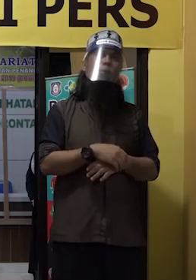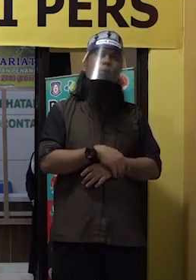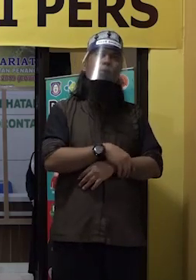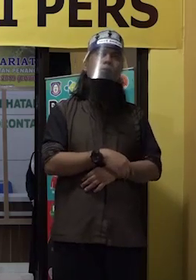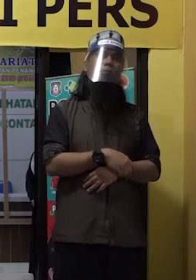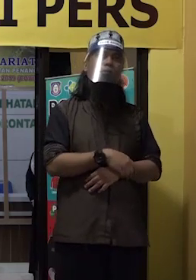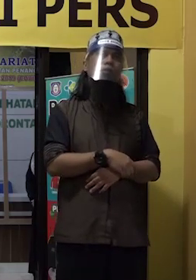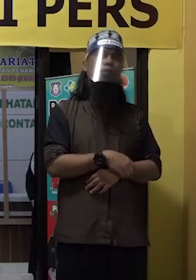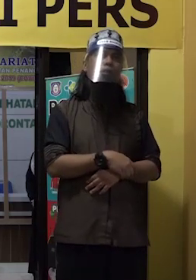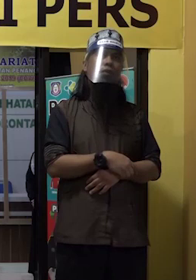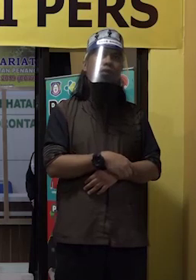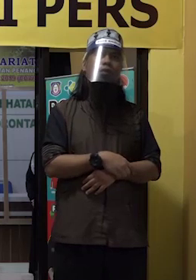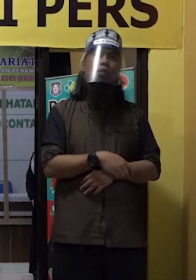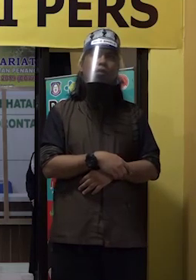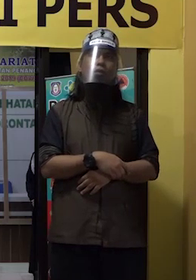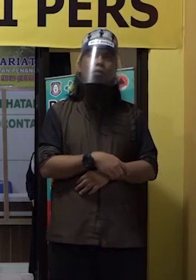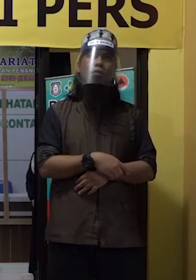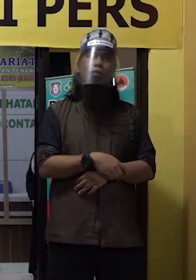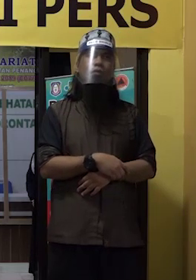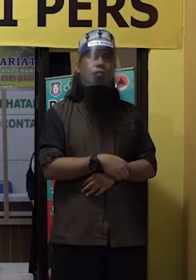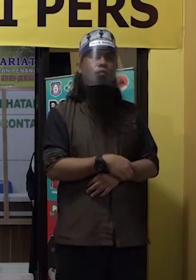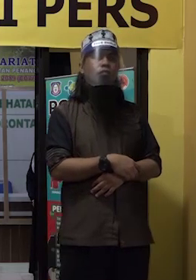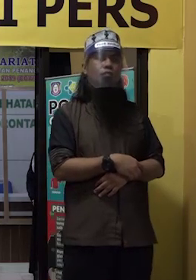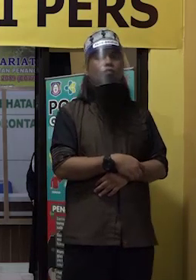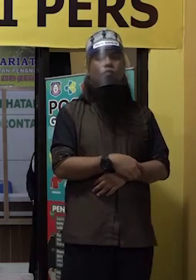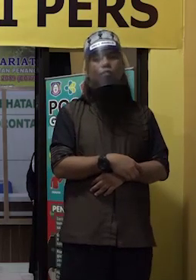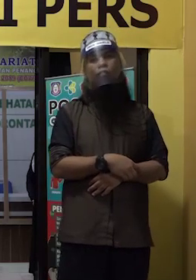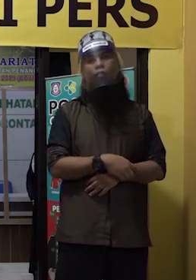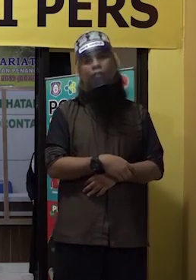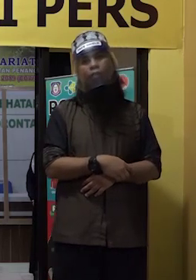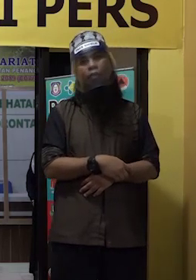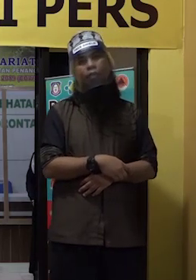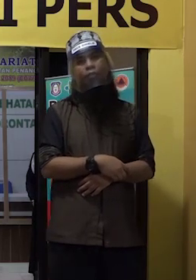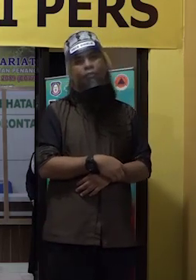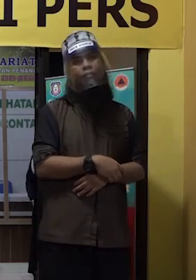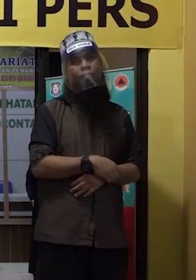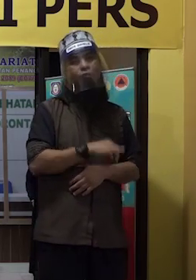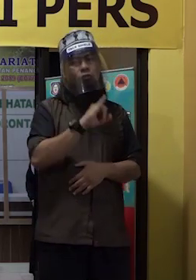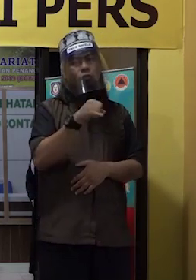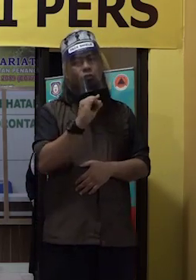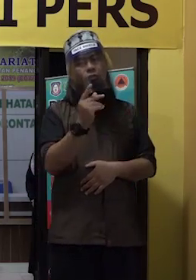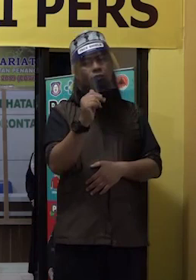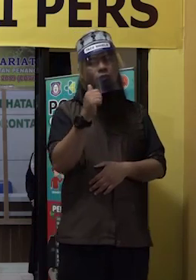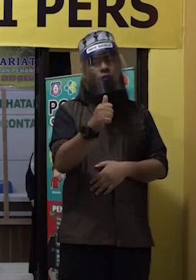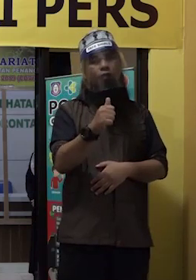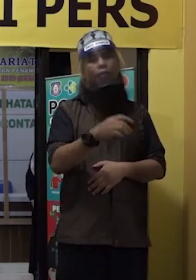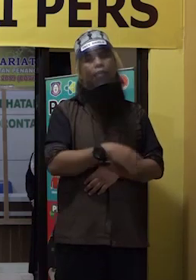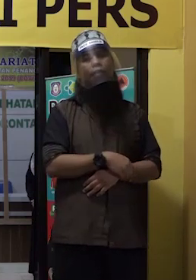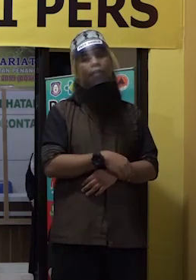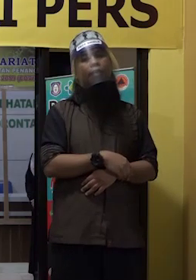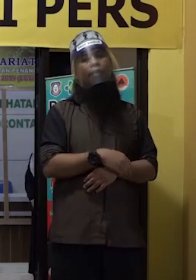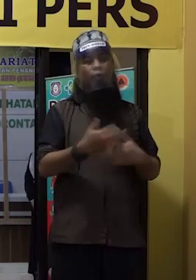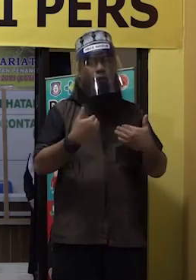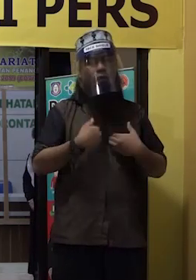rapid dan swab itu adalah sesuai dengan indikasi. Indikasinya jika keluarga itu kontak erat